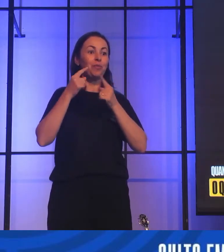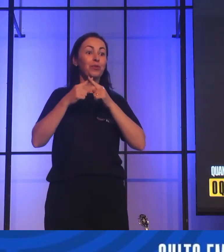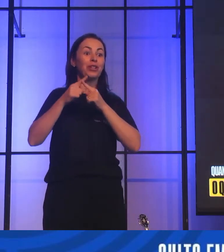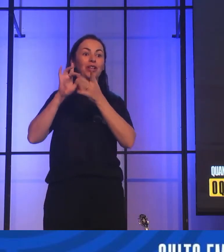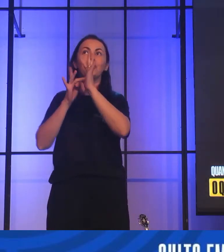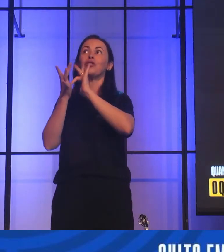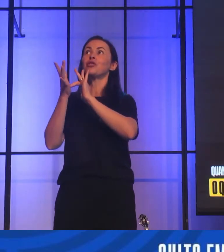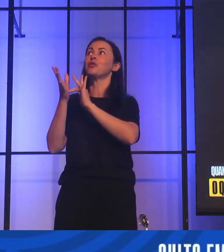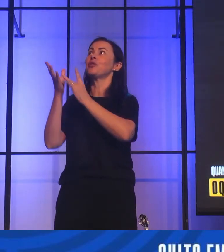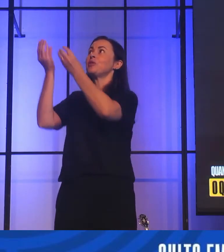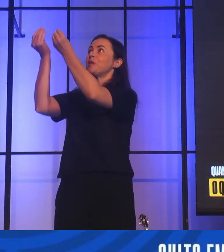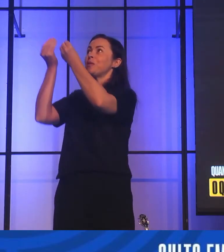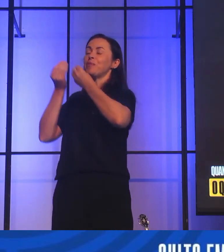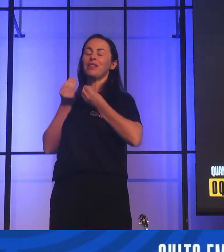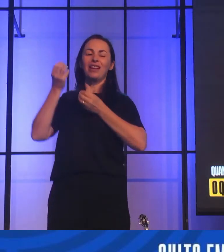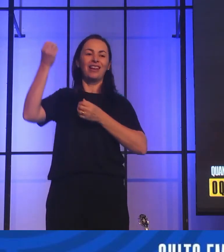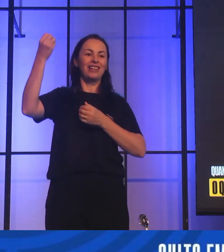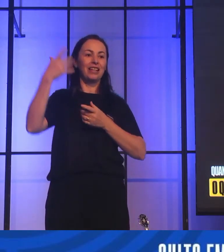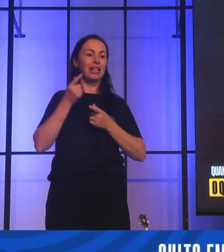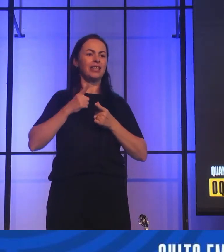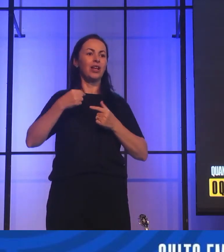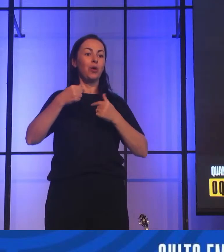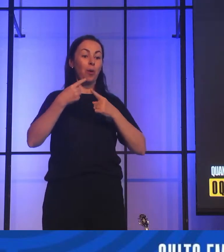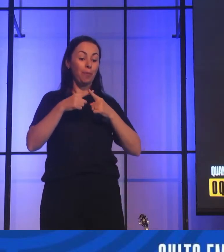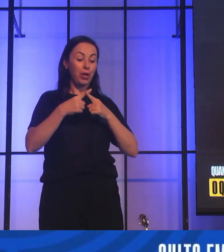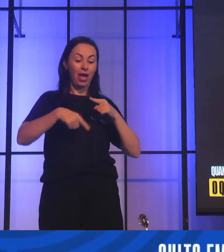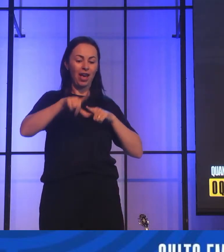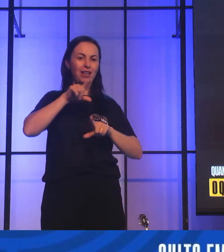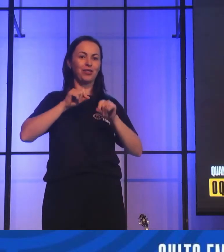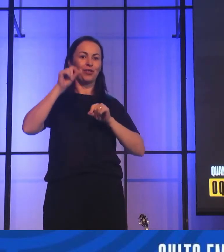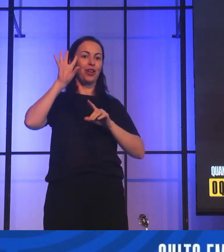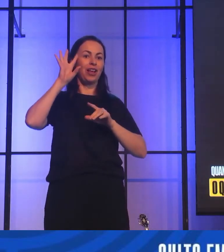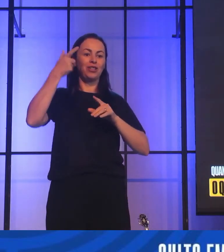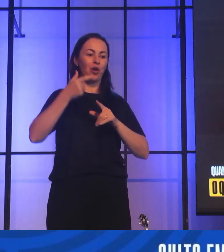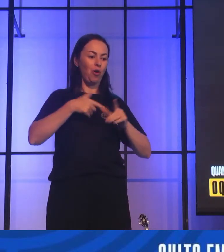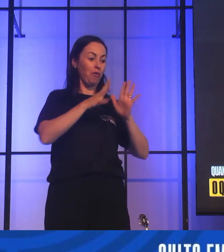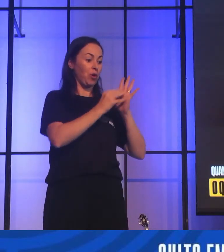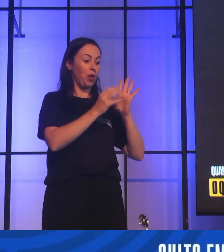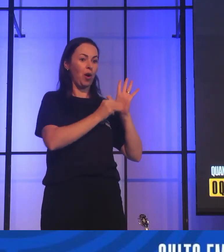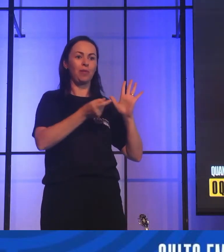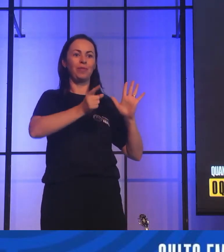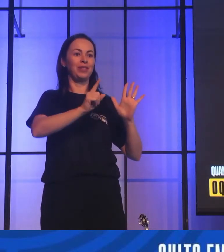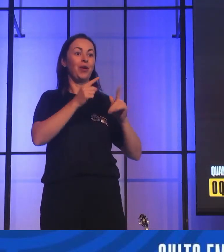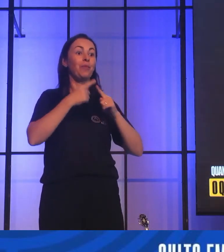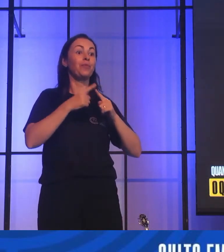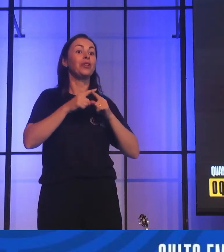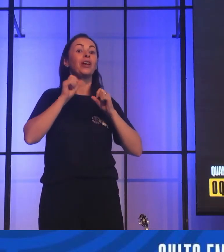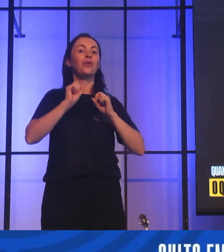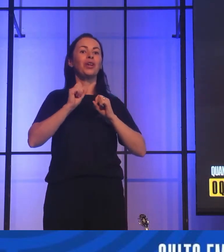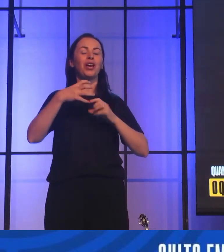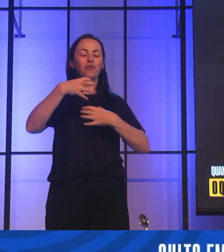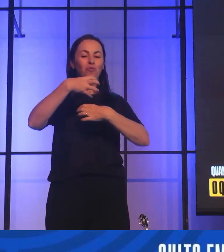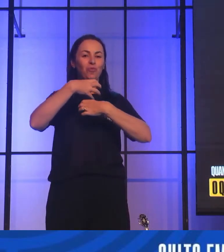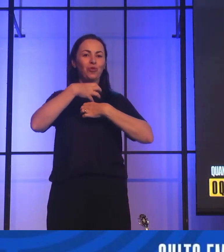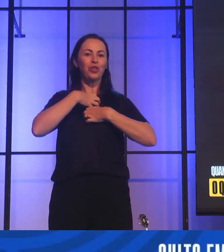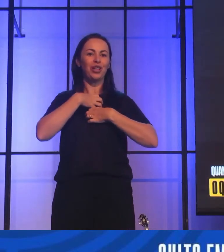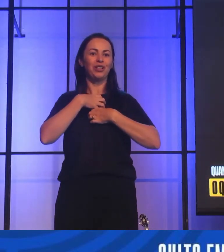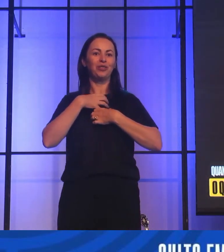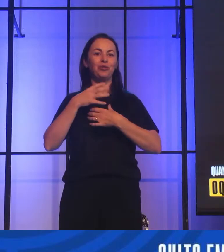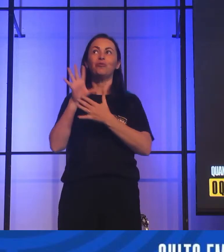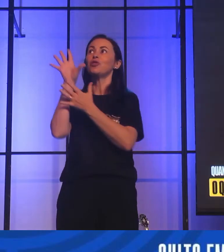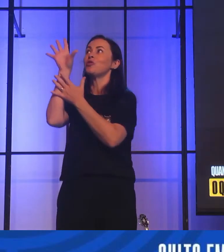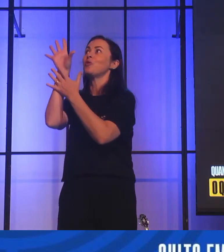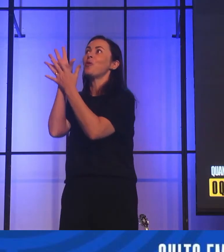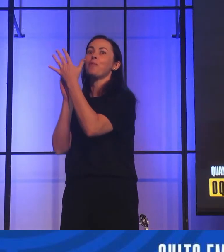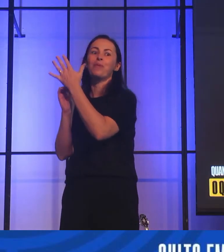graça. Então não é uma questão de decisão, não é uma questão de imitação, mas é uma questão de habitação. É Cristo habitar